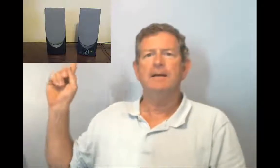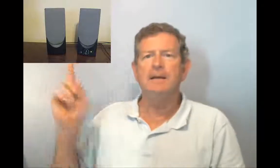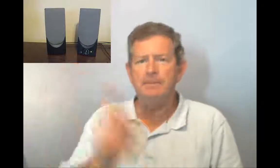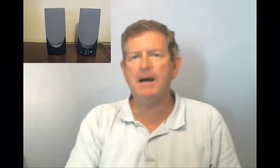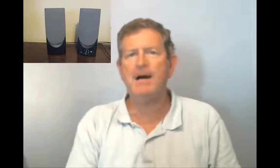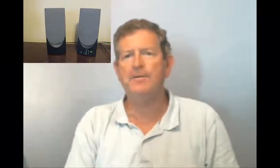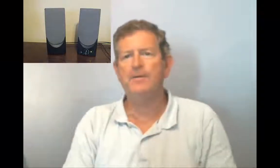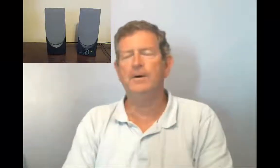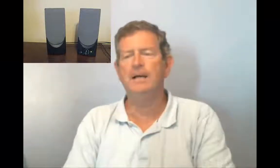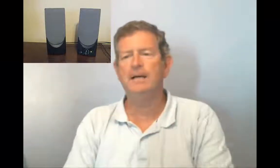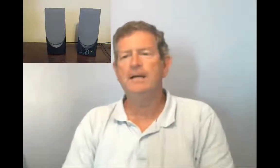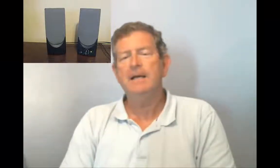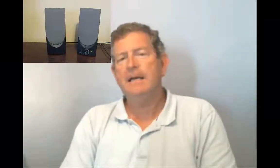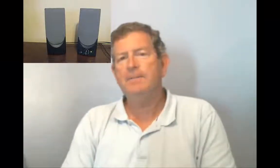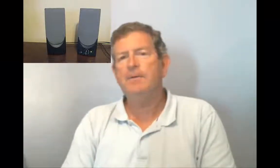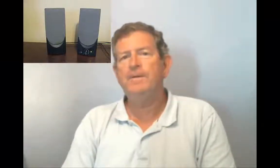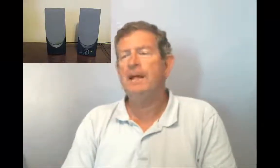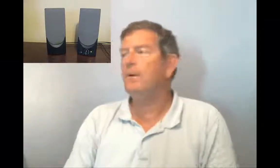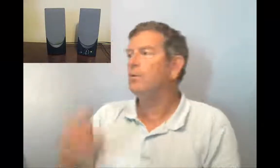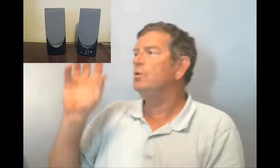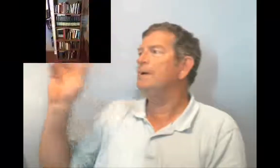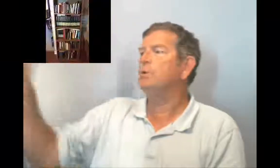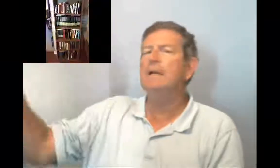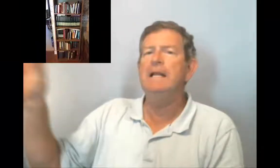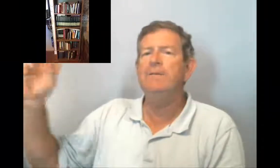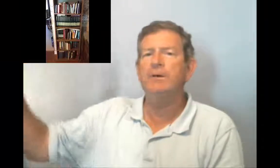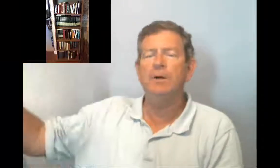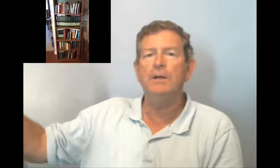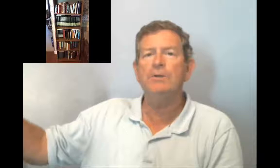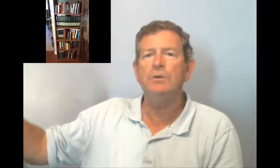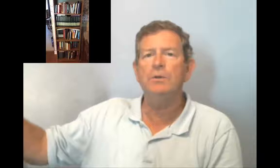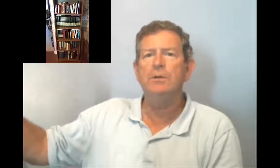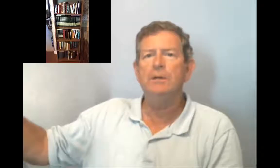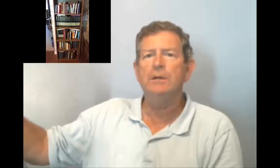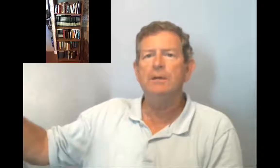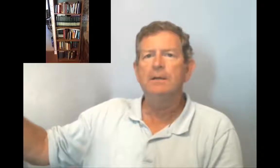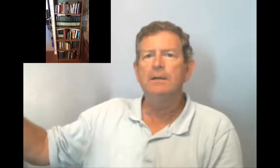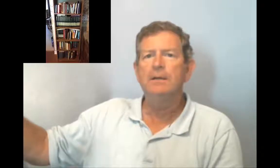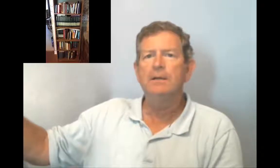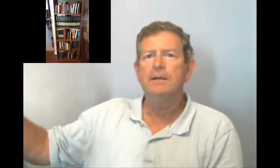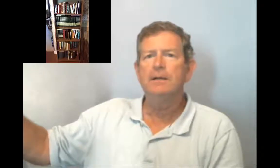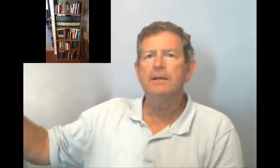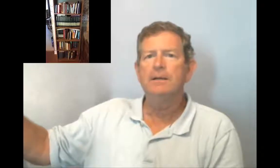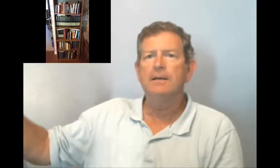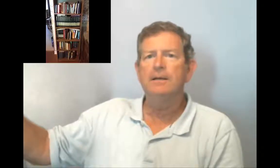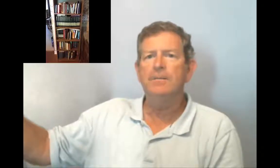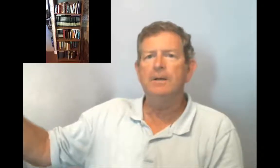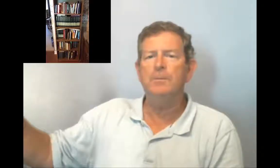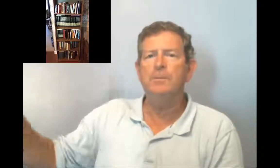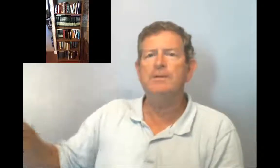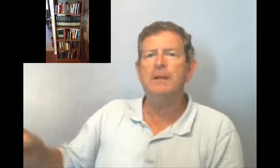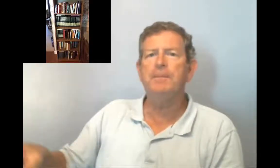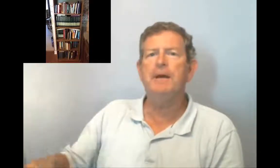les baffles, voilà. Et puis finalement, où nous mettons les livres dans l'étude, le meuble s'appelle